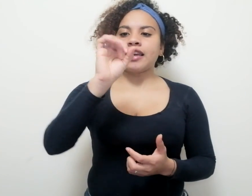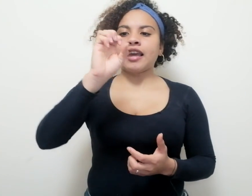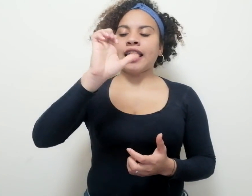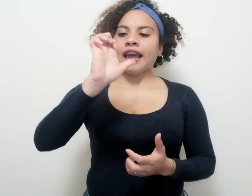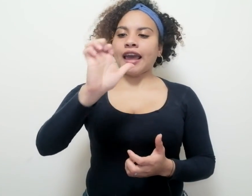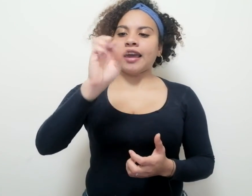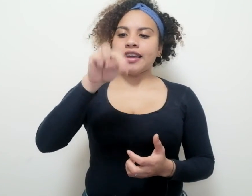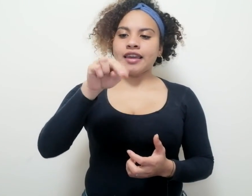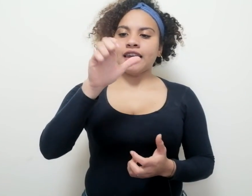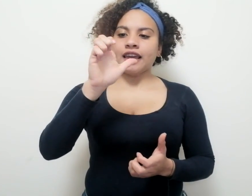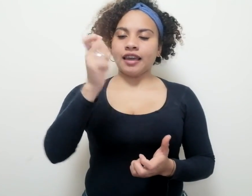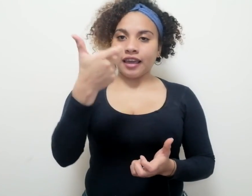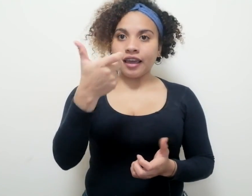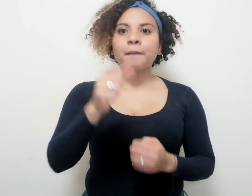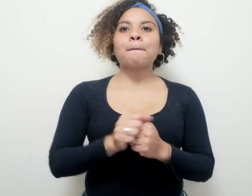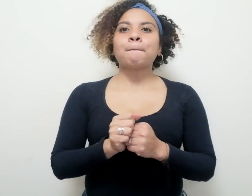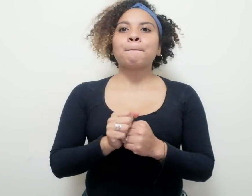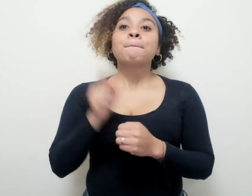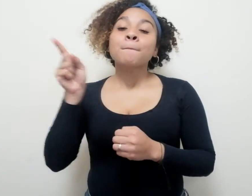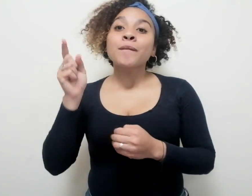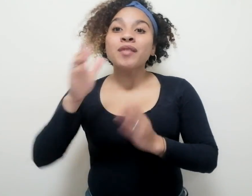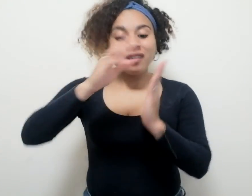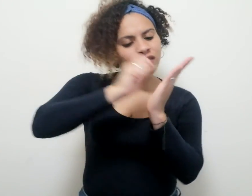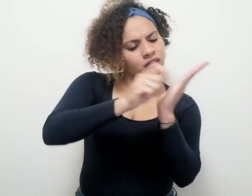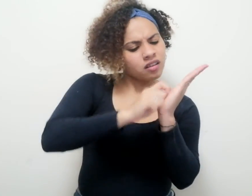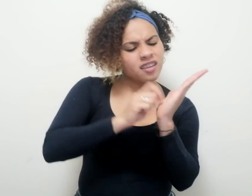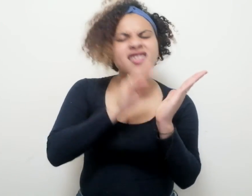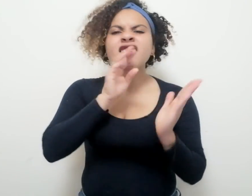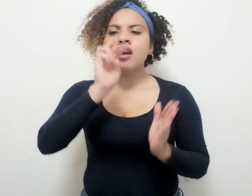Gide y las obras de Waldo Frank.